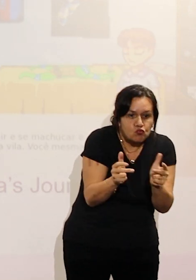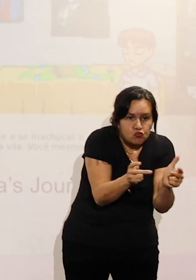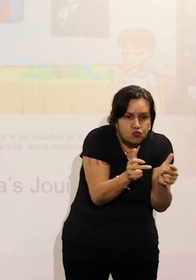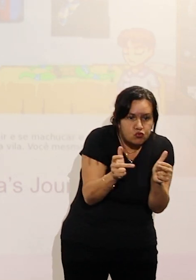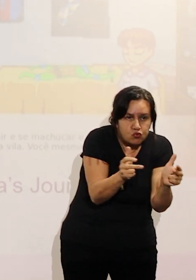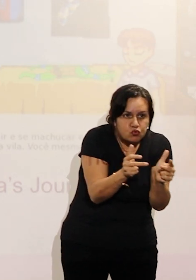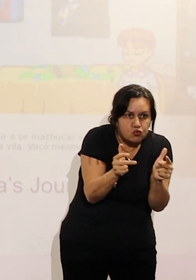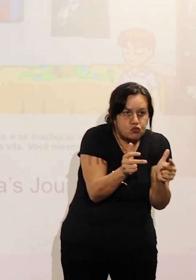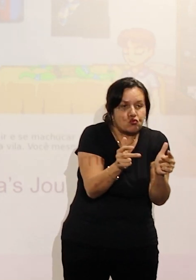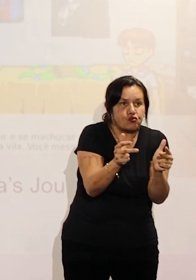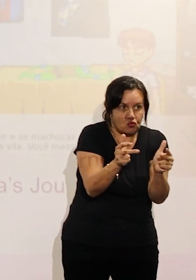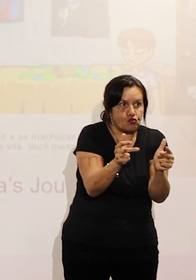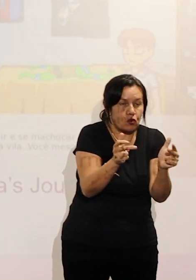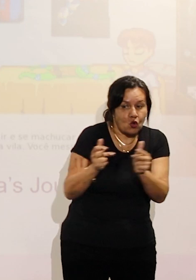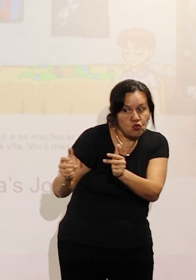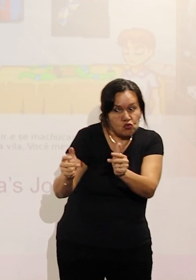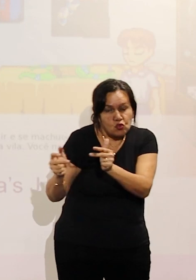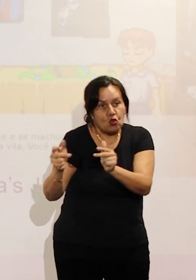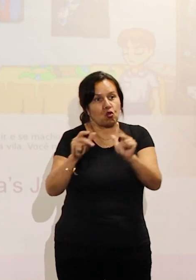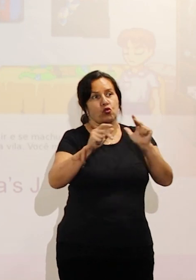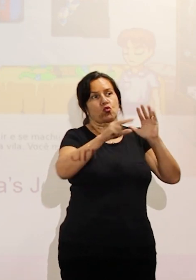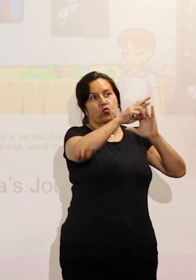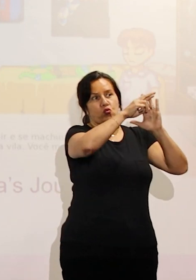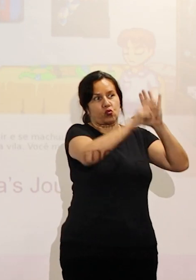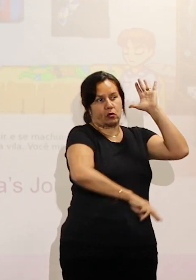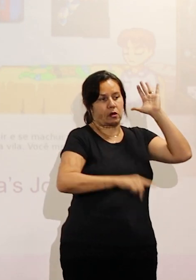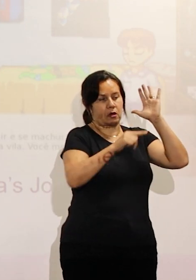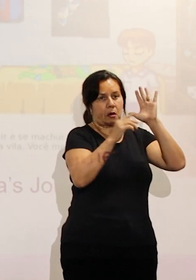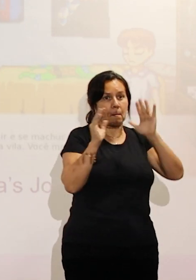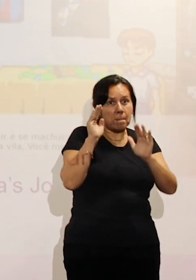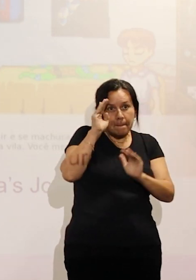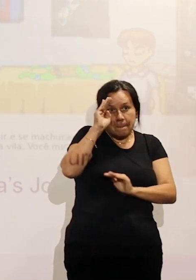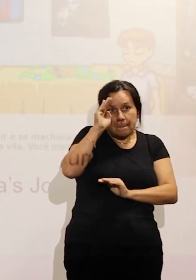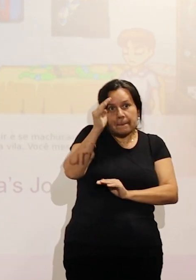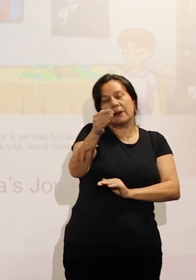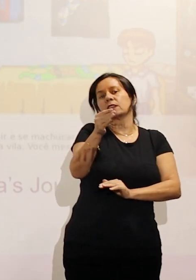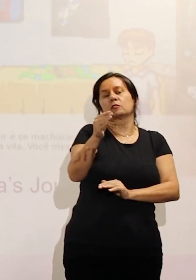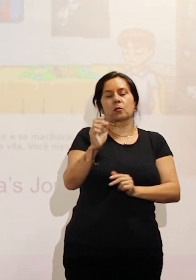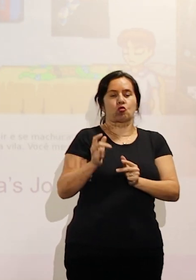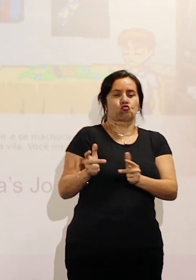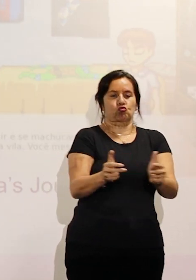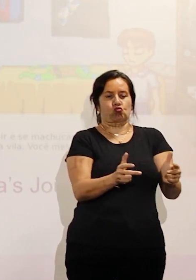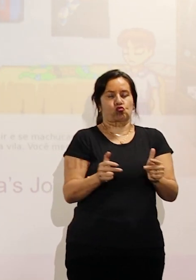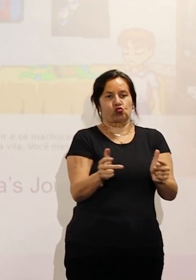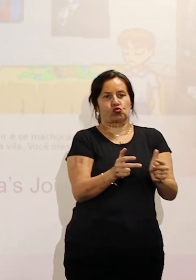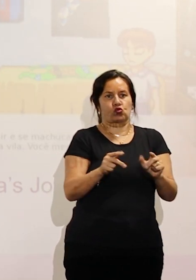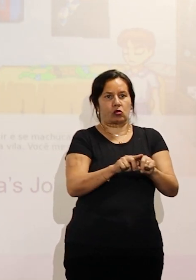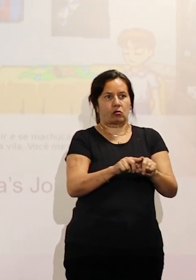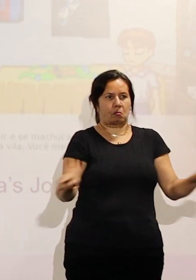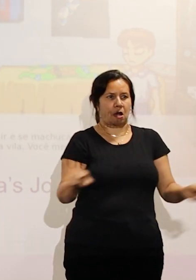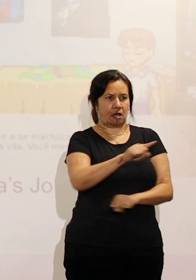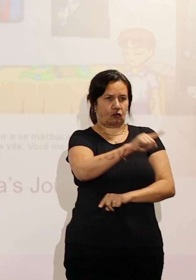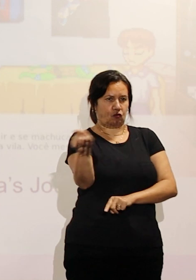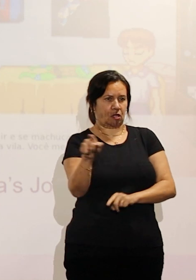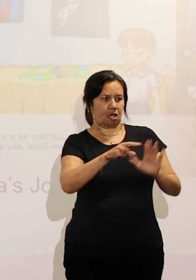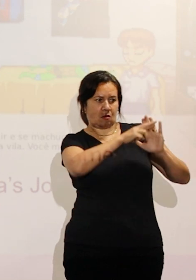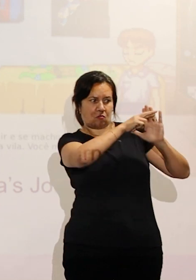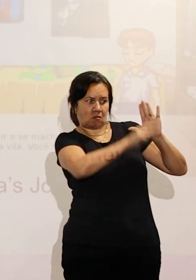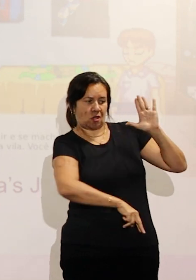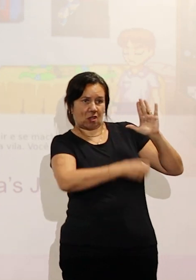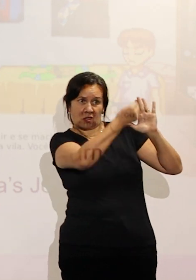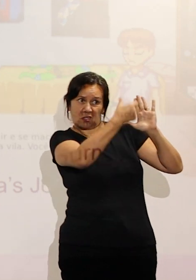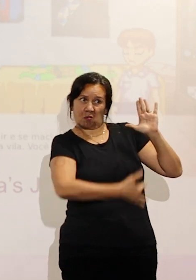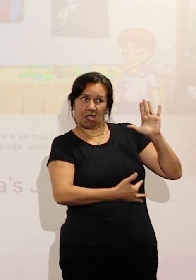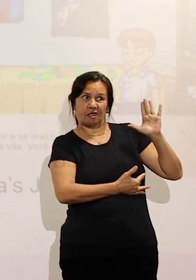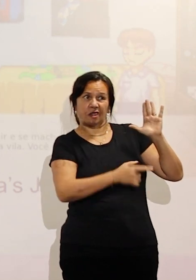alguns aspectos que fazem parte dele. O principal é a jogabilidade. E você tem também uma narrativa, porque a